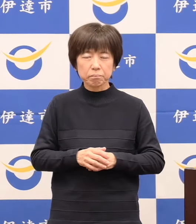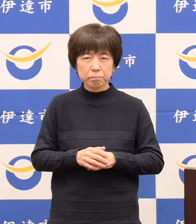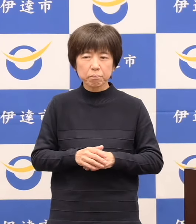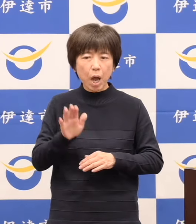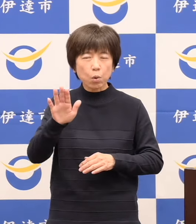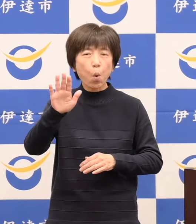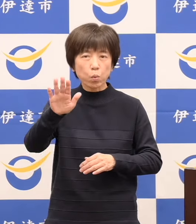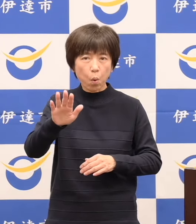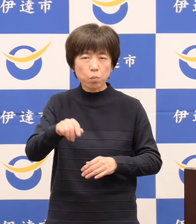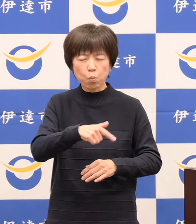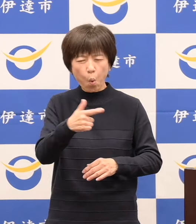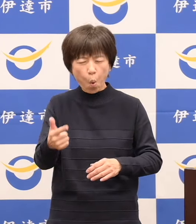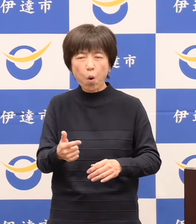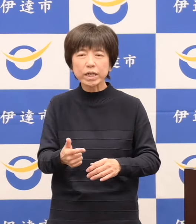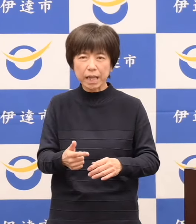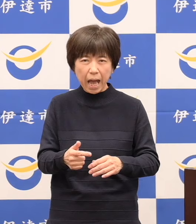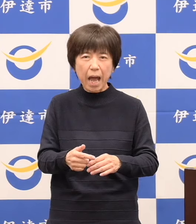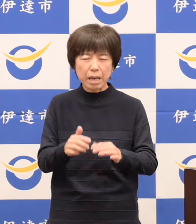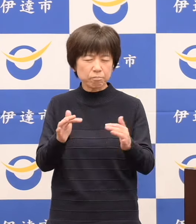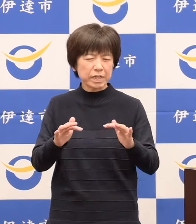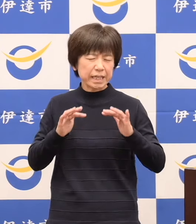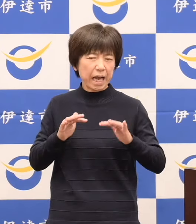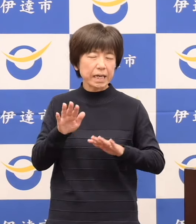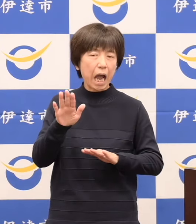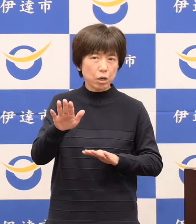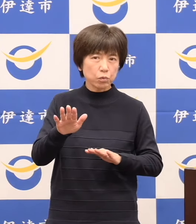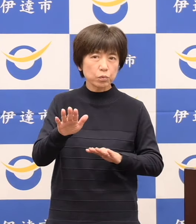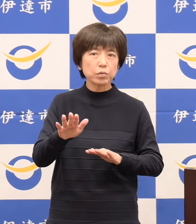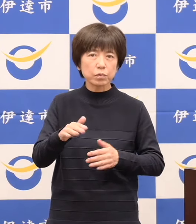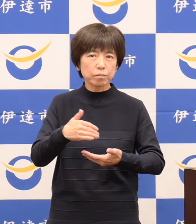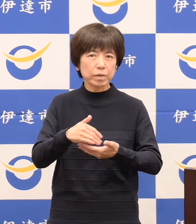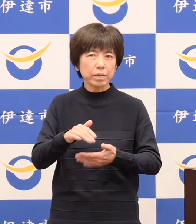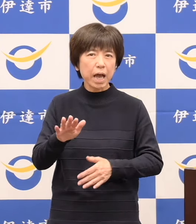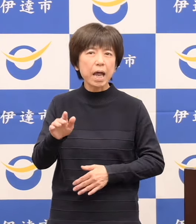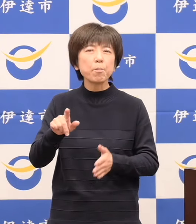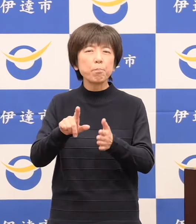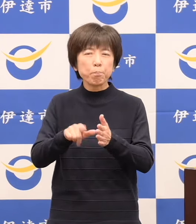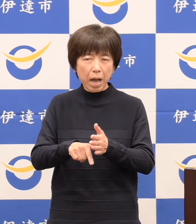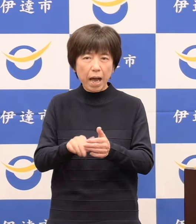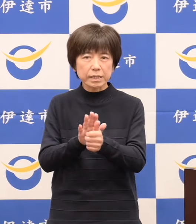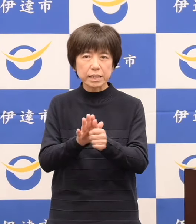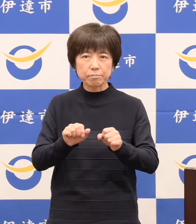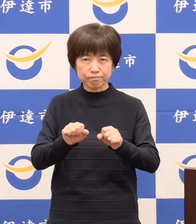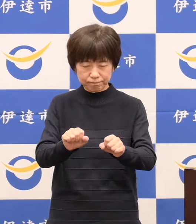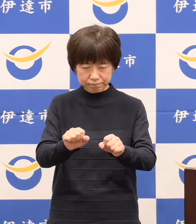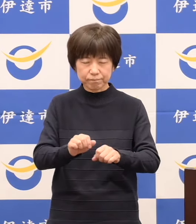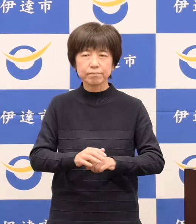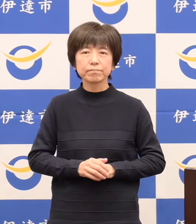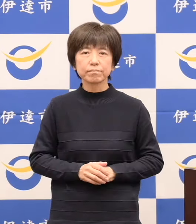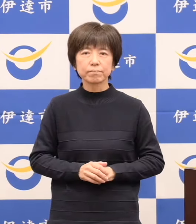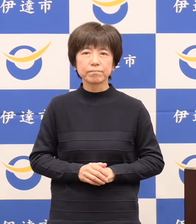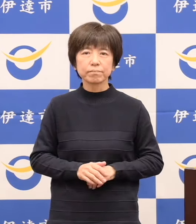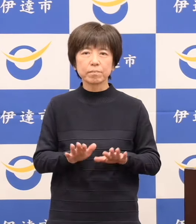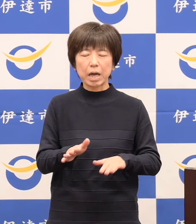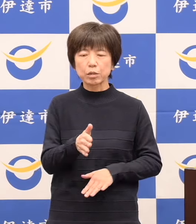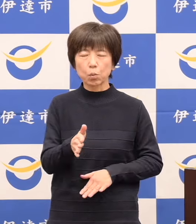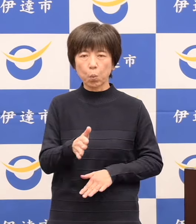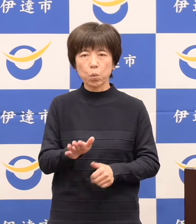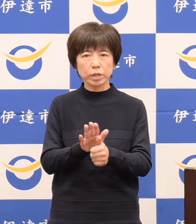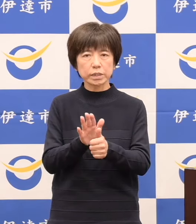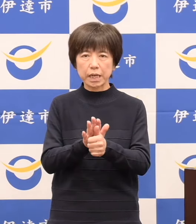ましたらば、こちらから支援をしていきたいというふうに考えております。現在のところは支援の要請は出てきていないというところであります